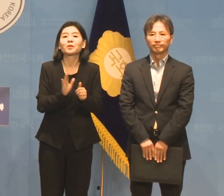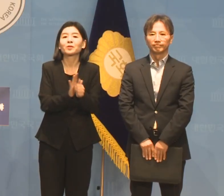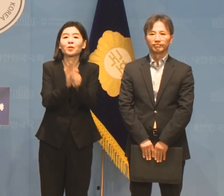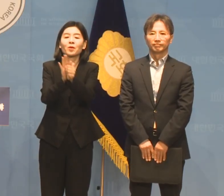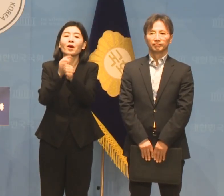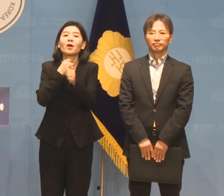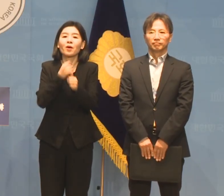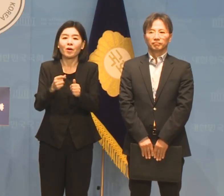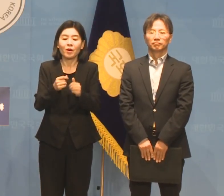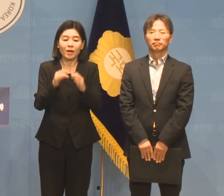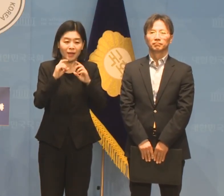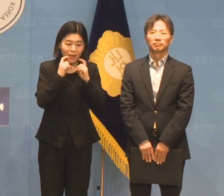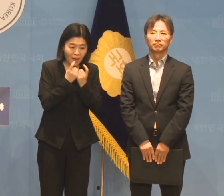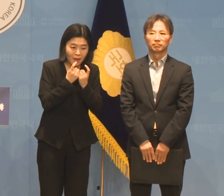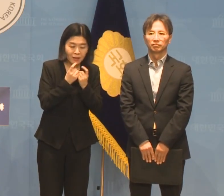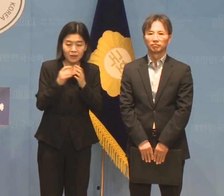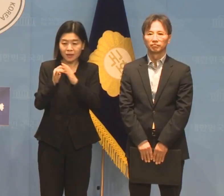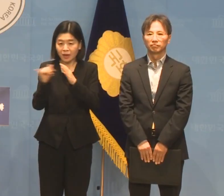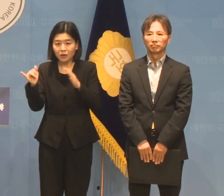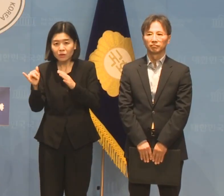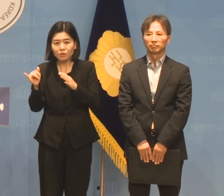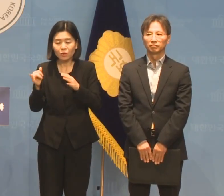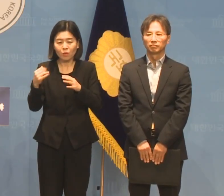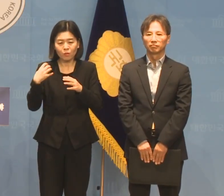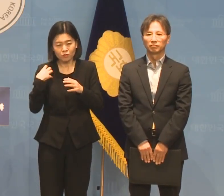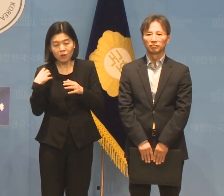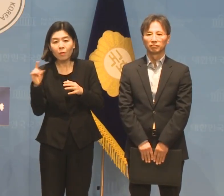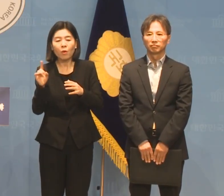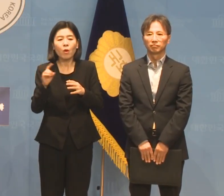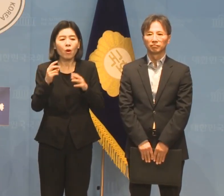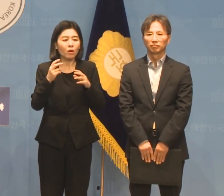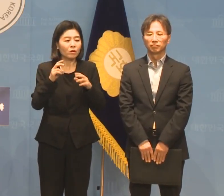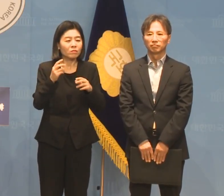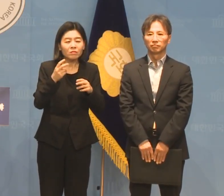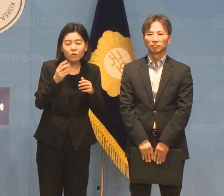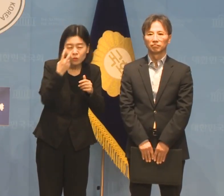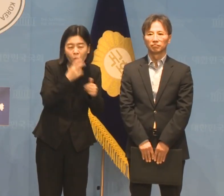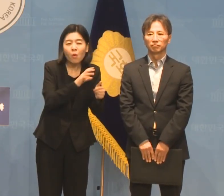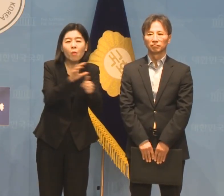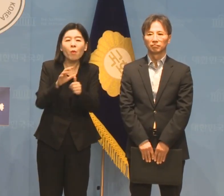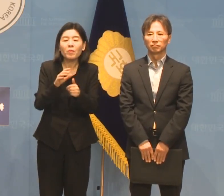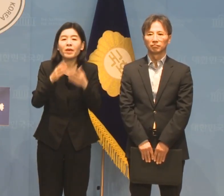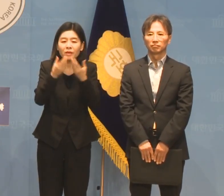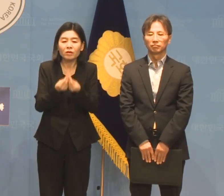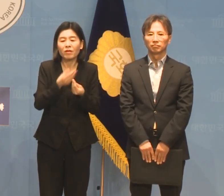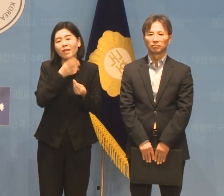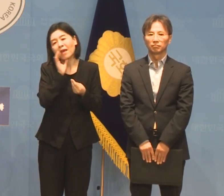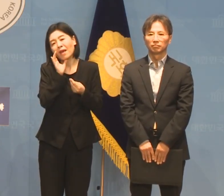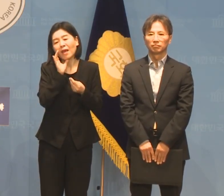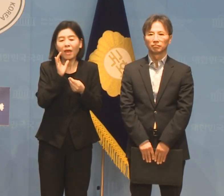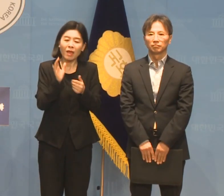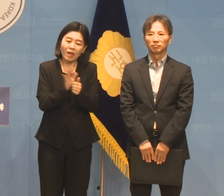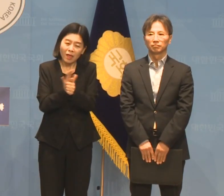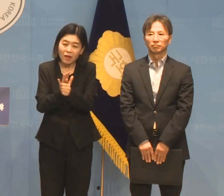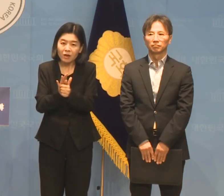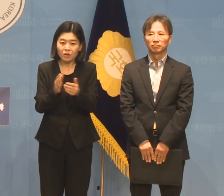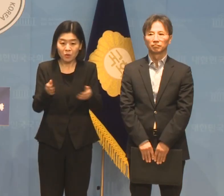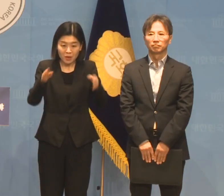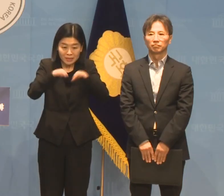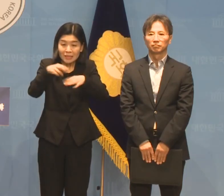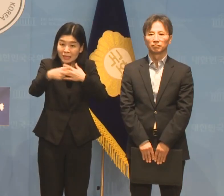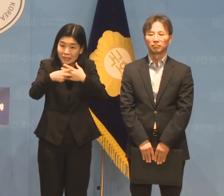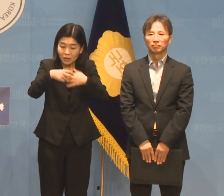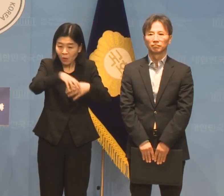전가된 돌봄의 부담은 국가가 맡겠습니다. 요양시설과 요양병원을 돌봄보험으로